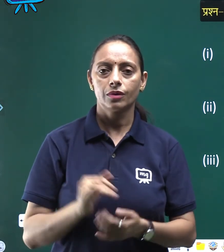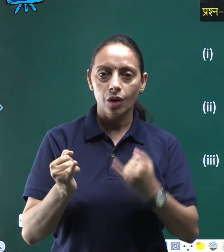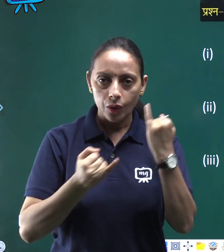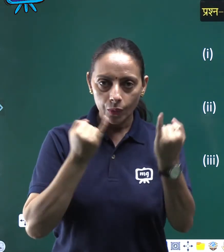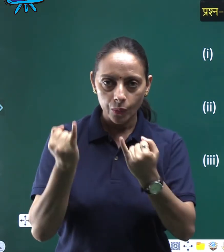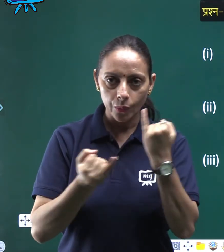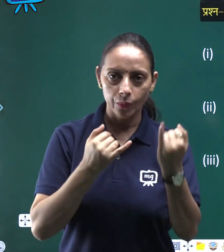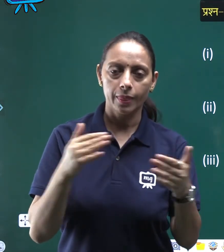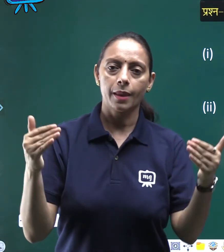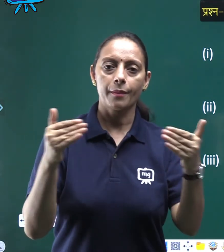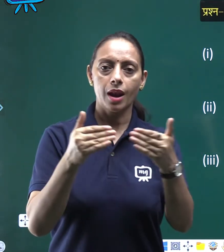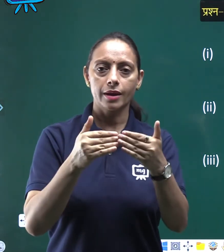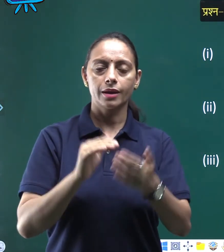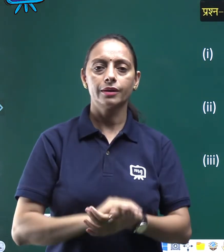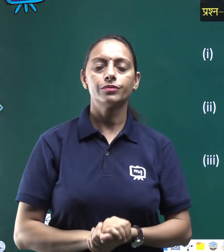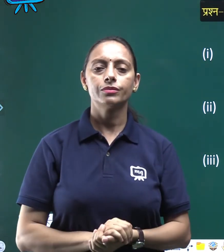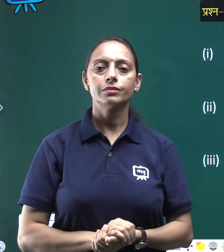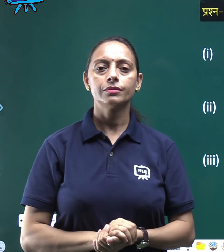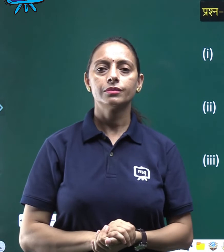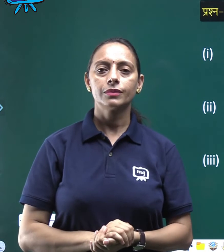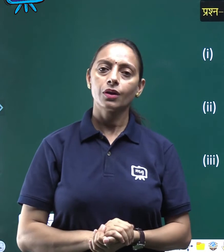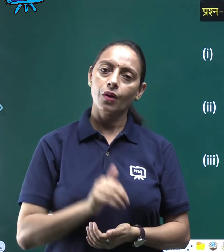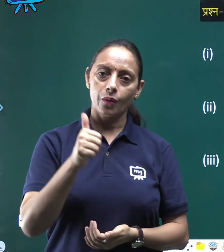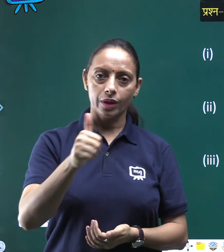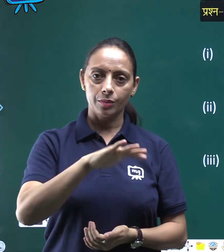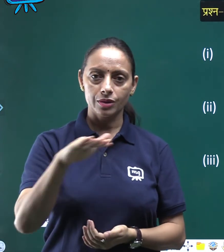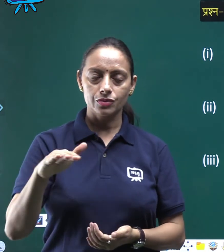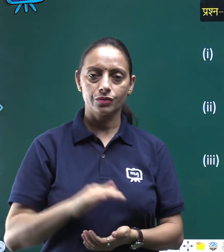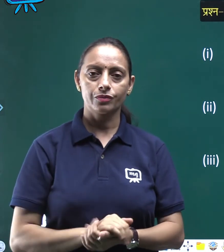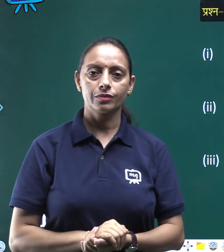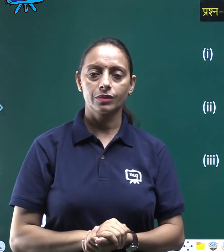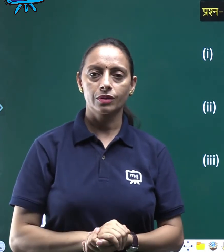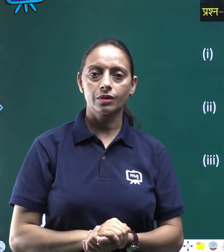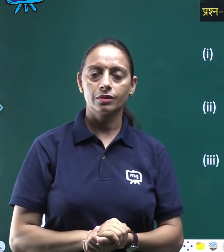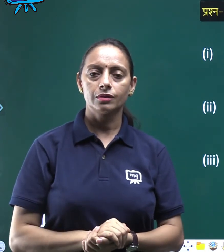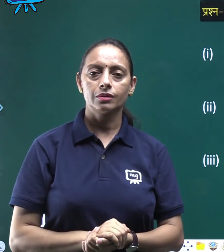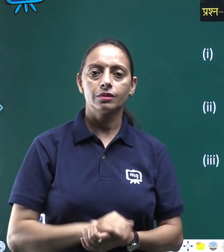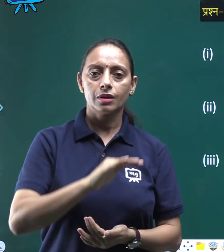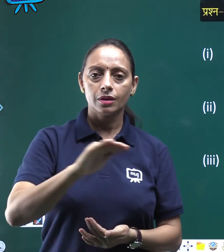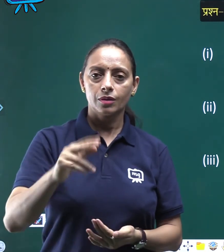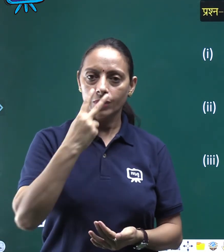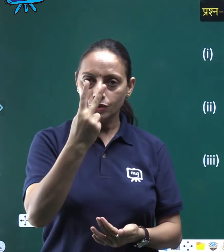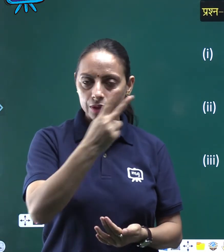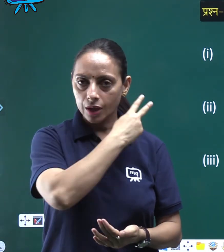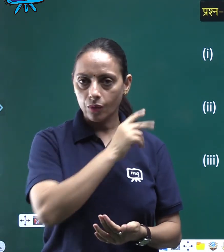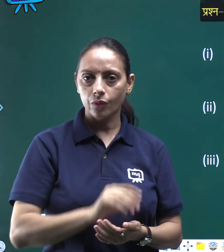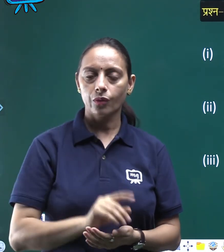उनको मिलाना है। ठीक है बच्चों, देखो बच्चों आधा ये बना हुआ